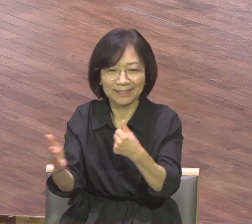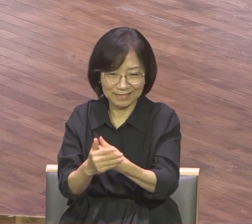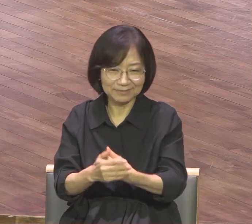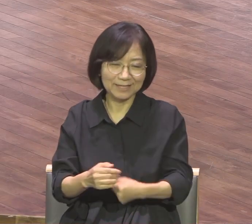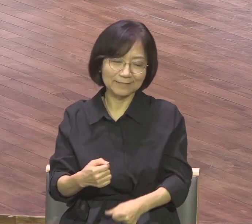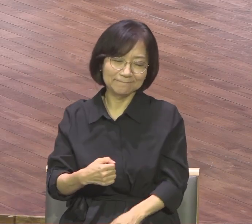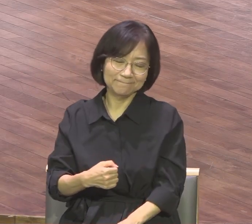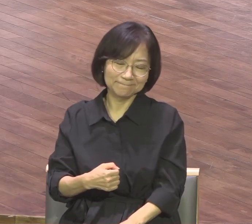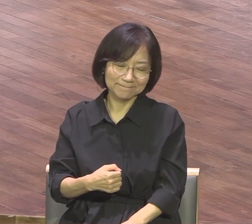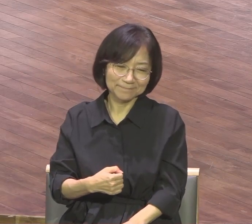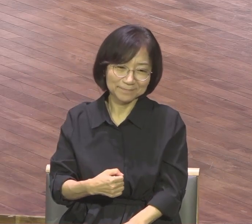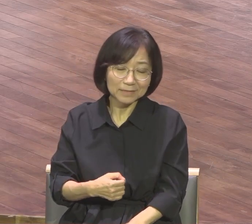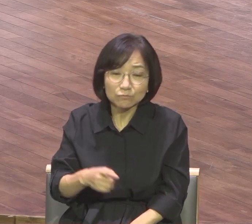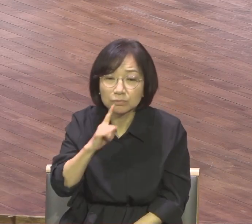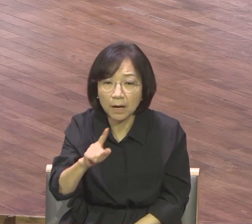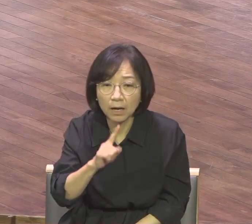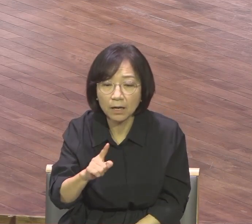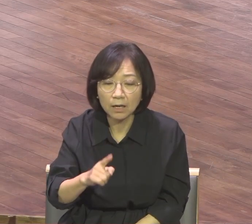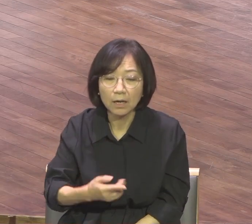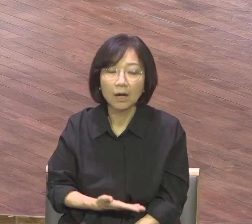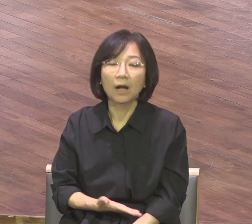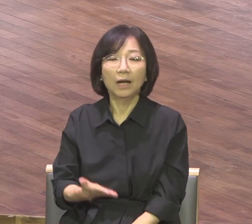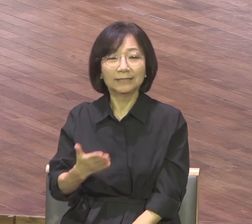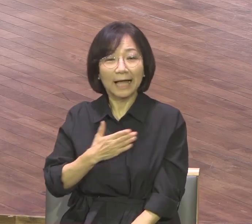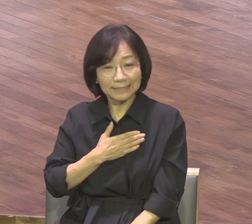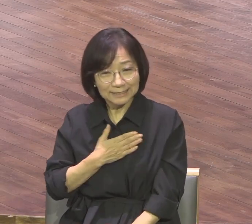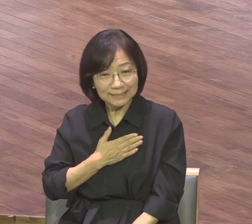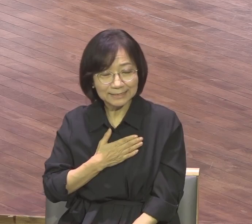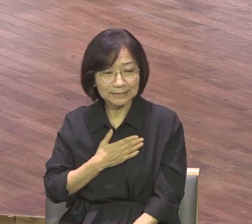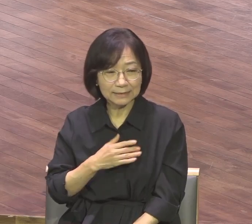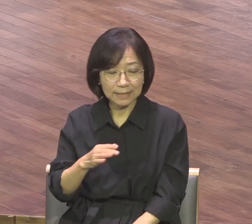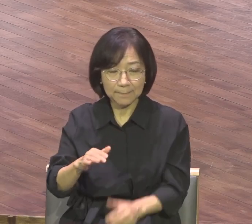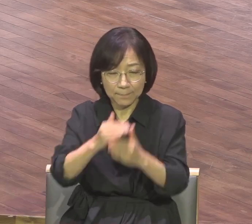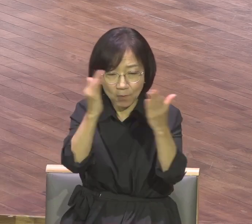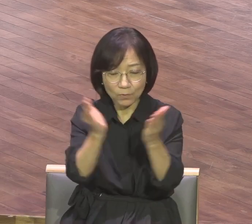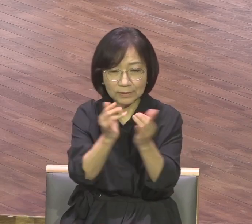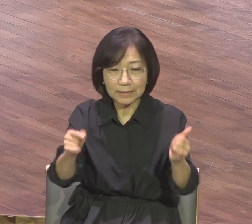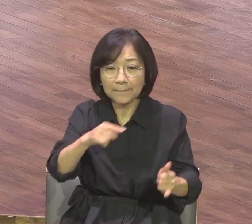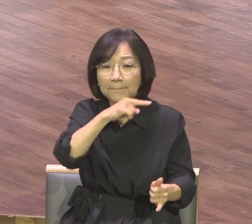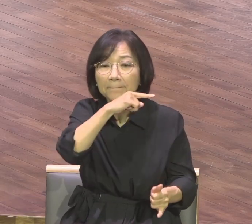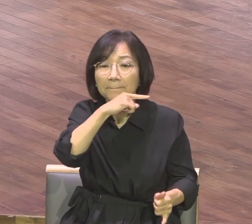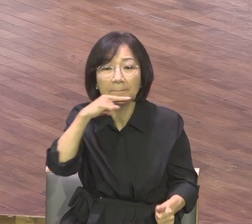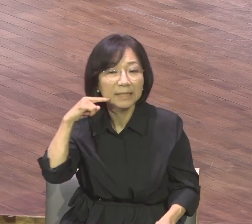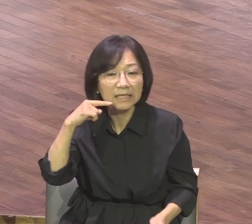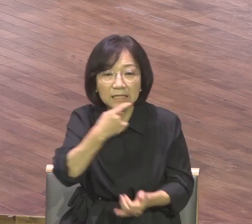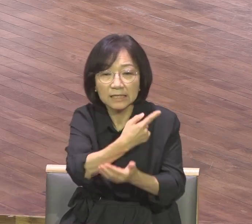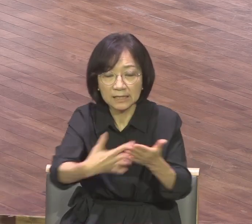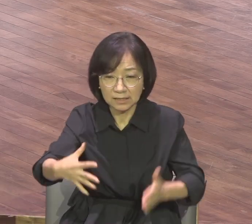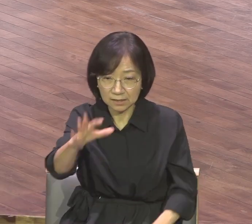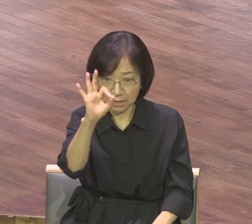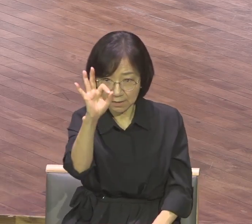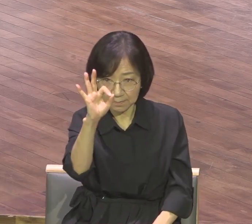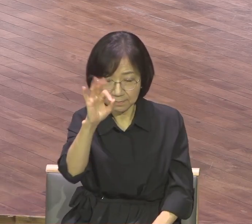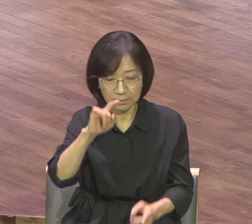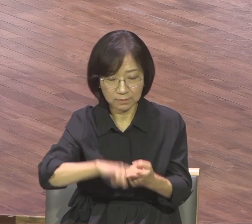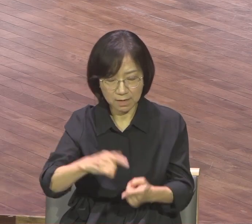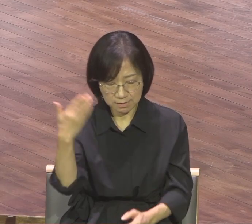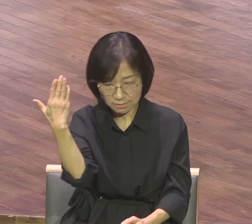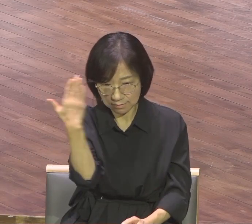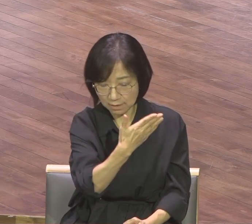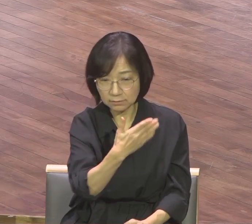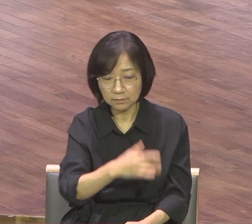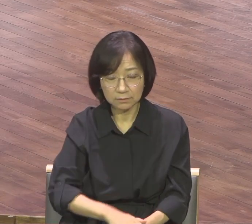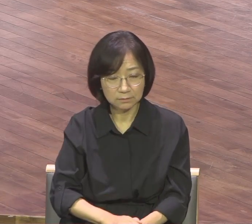무슨 말인가 하면요, 나는 모든 사람의 피값에 대하여 깨끗하다 이렇게 말했어요. 이